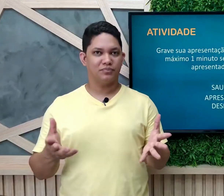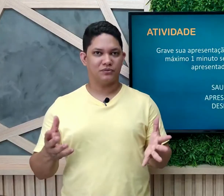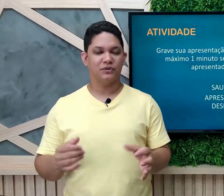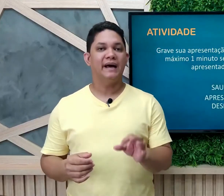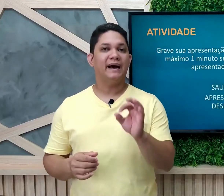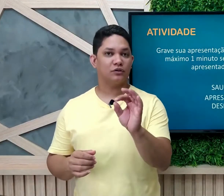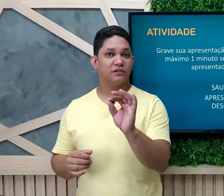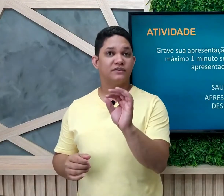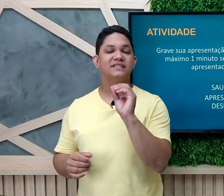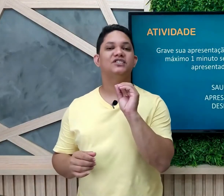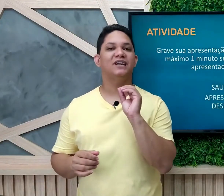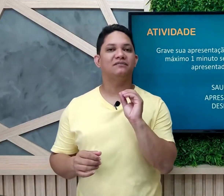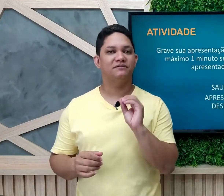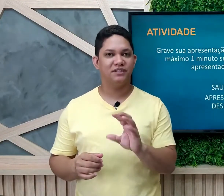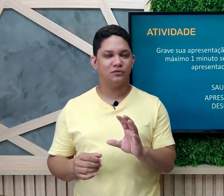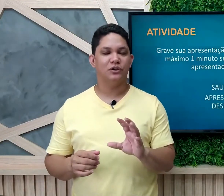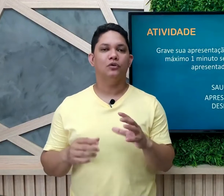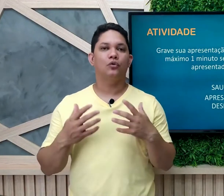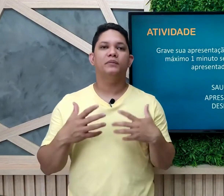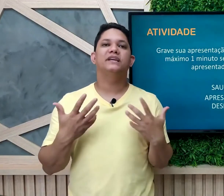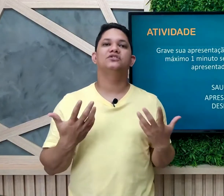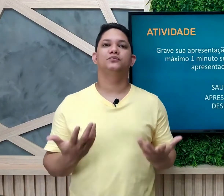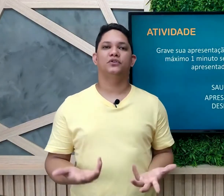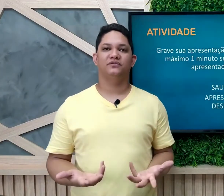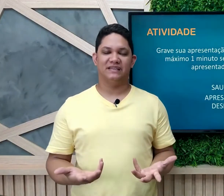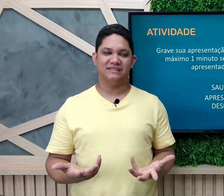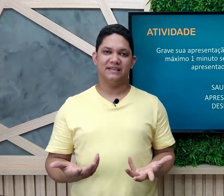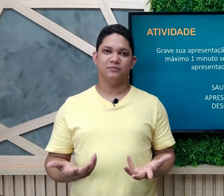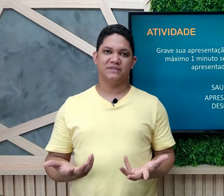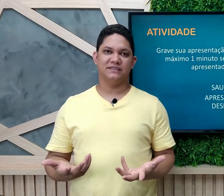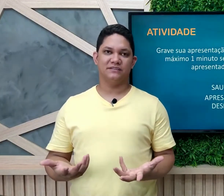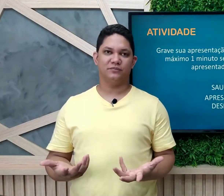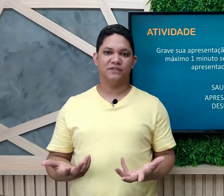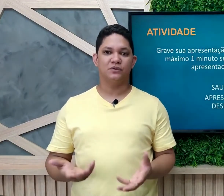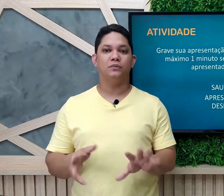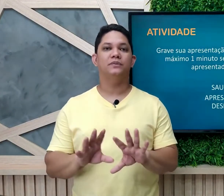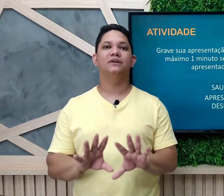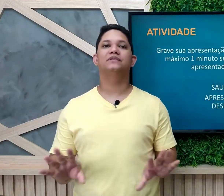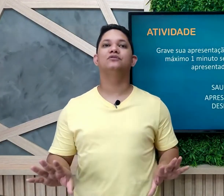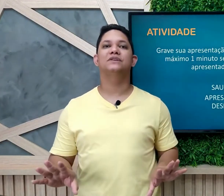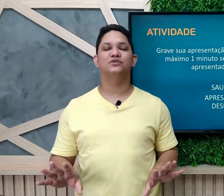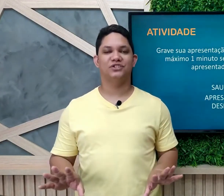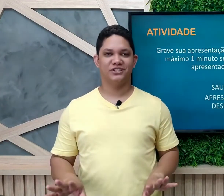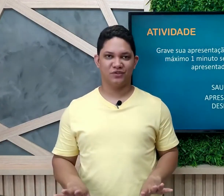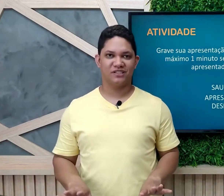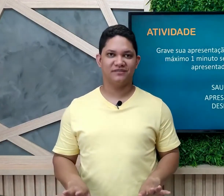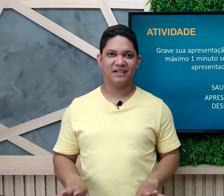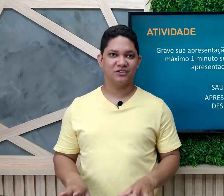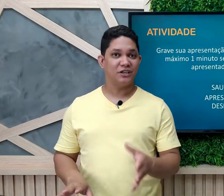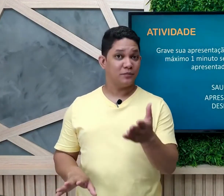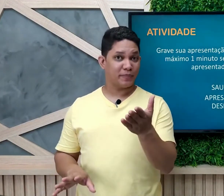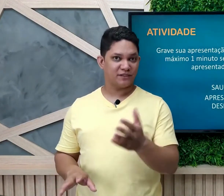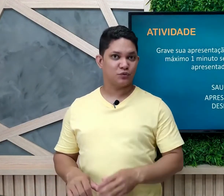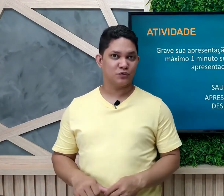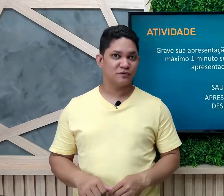Pronto, agora que você já viu como é que a gente pode fazer a apresentação pessoal, eu tenho uma sugestão de atividade para todos